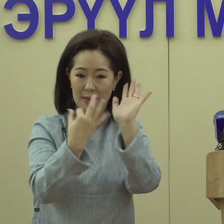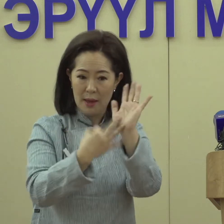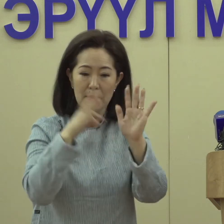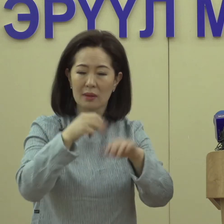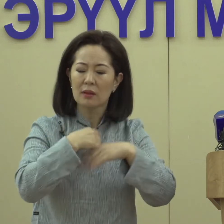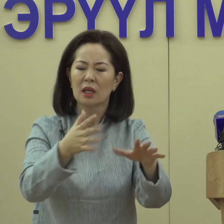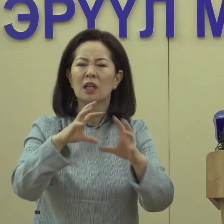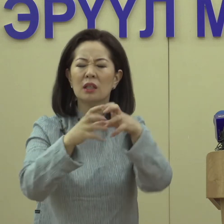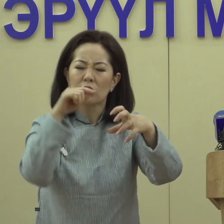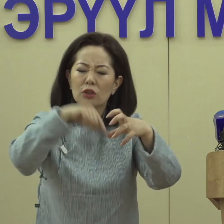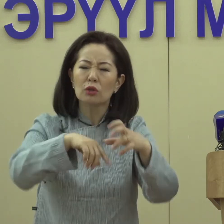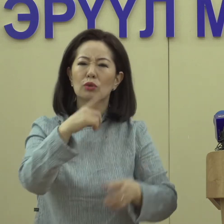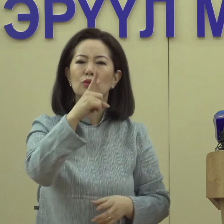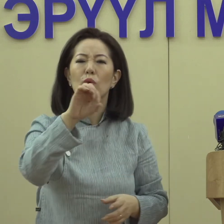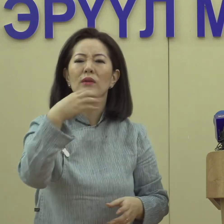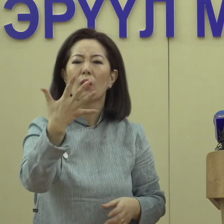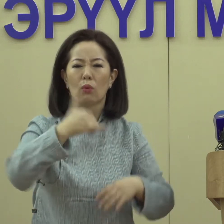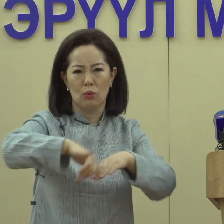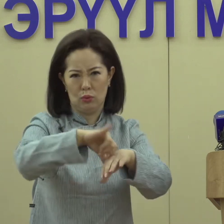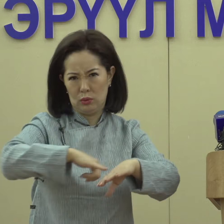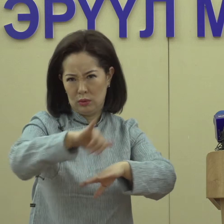дэвсгэрт COVID-19 халдварын нийт